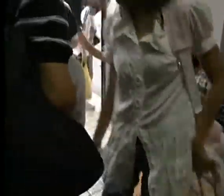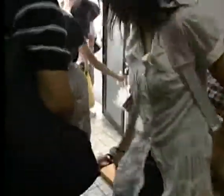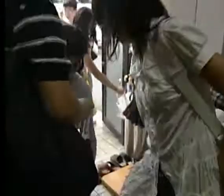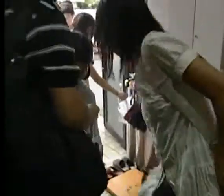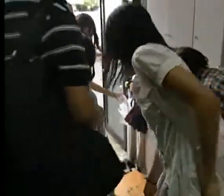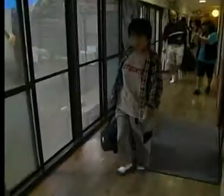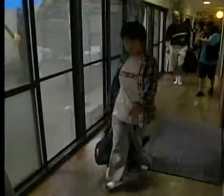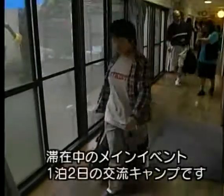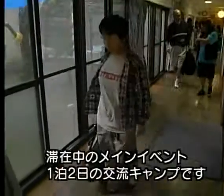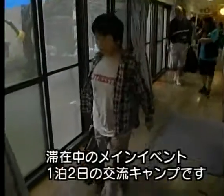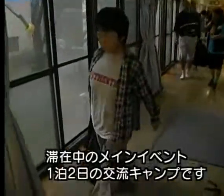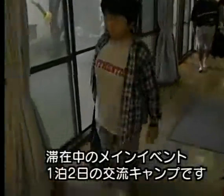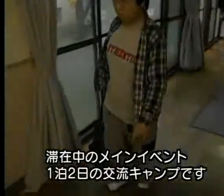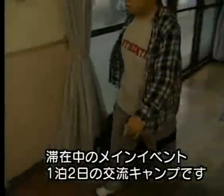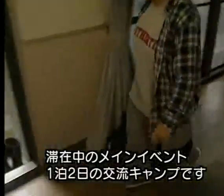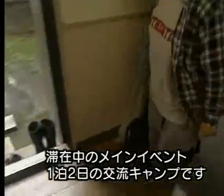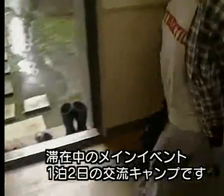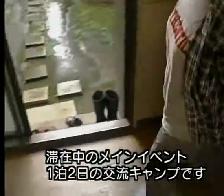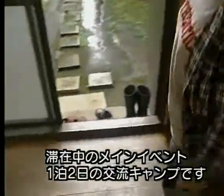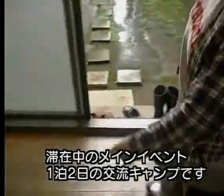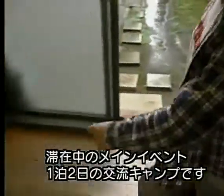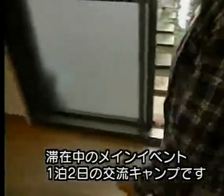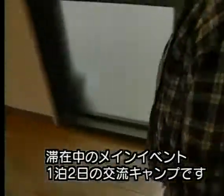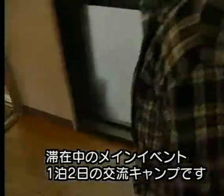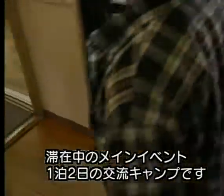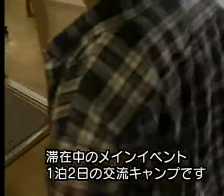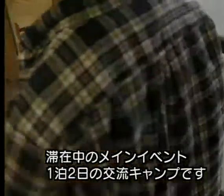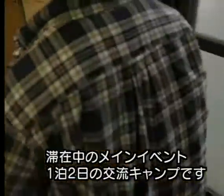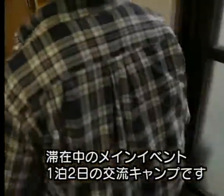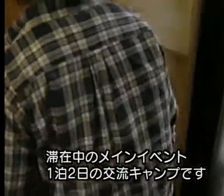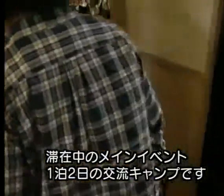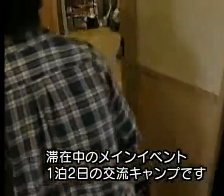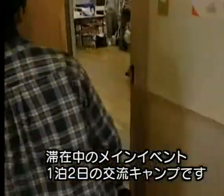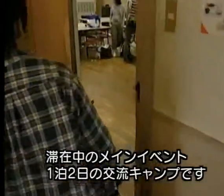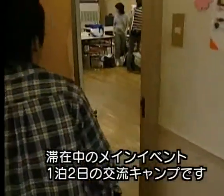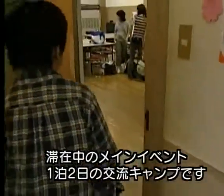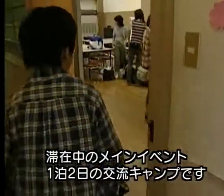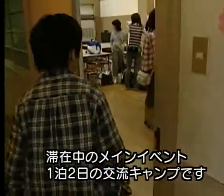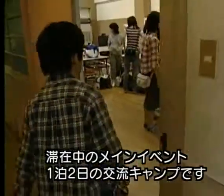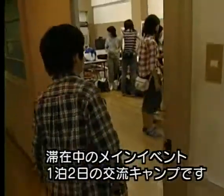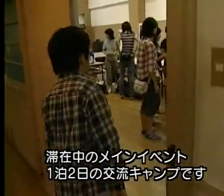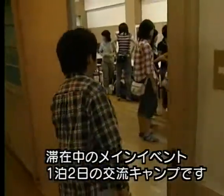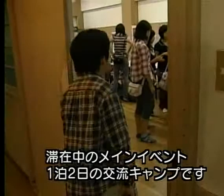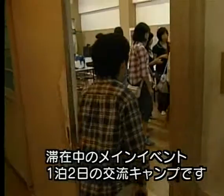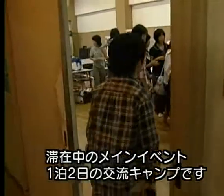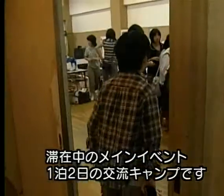在中のメインイベント、1泊2日の交流キャンプです。